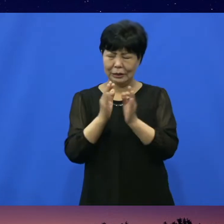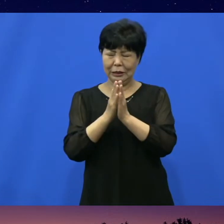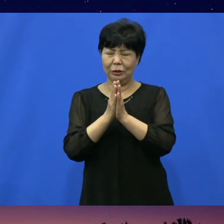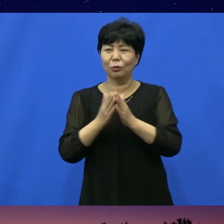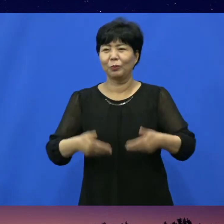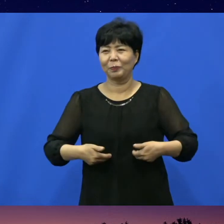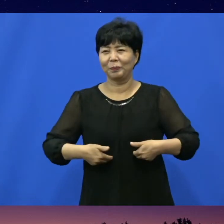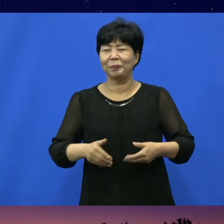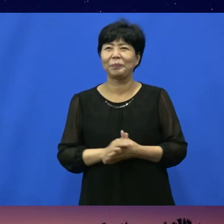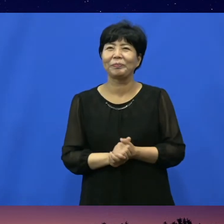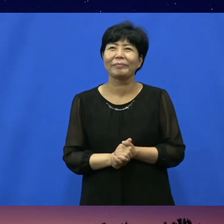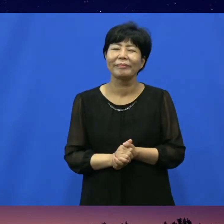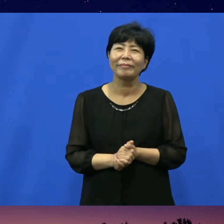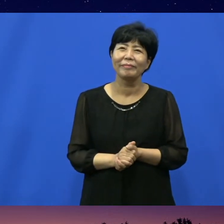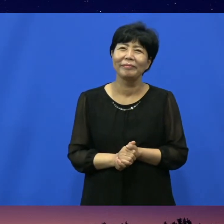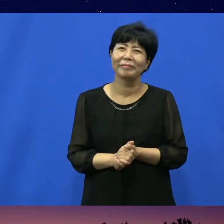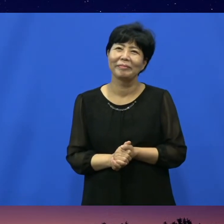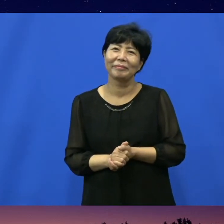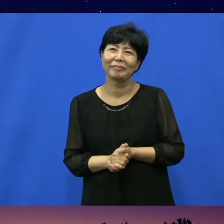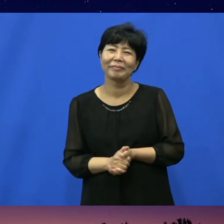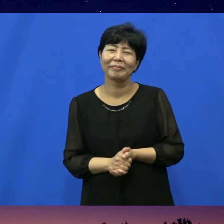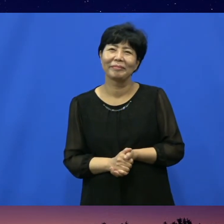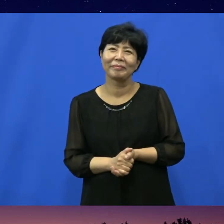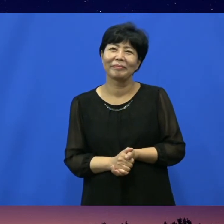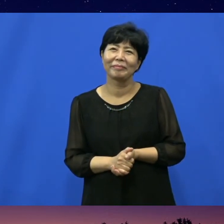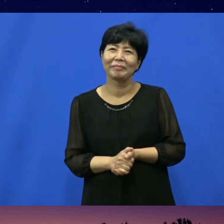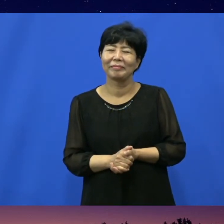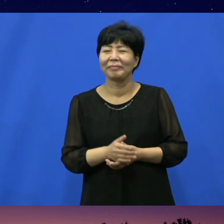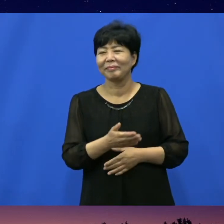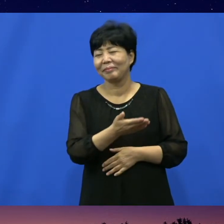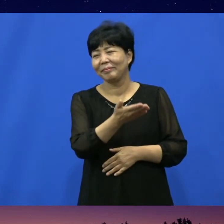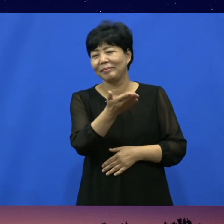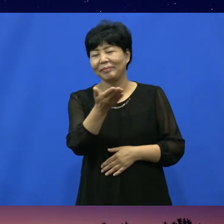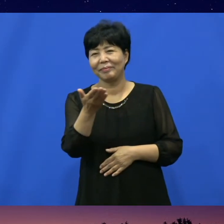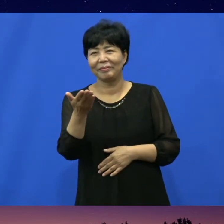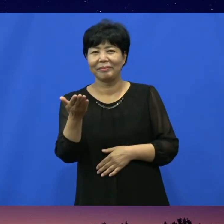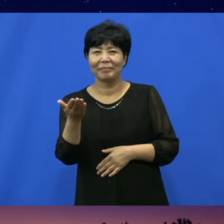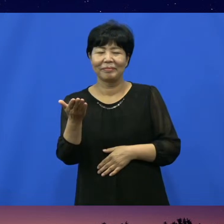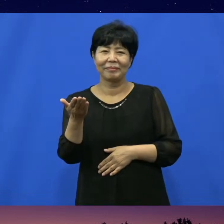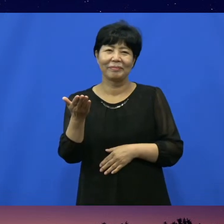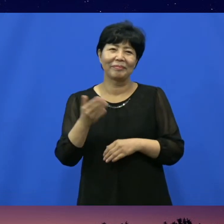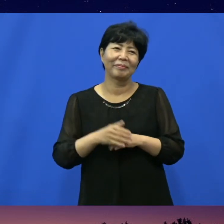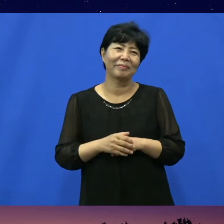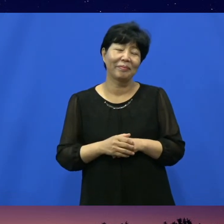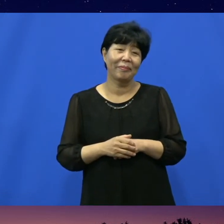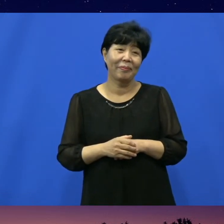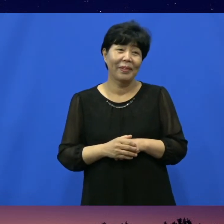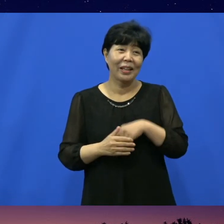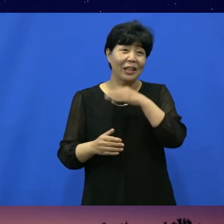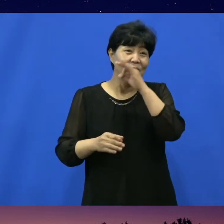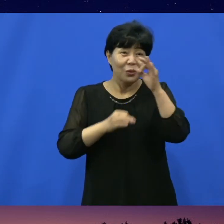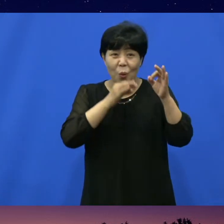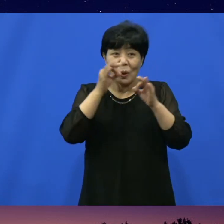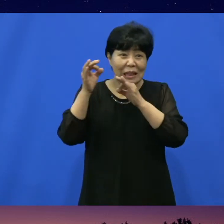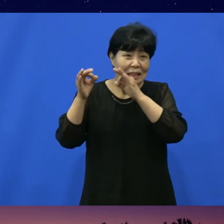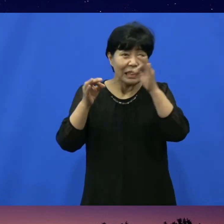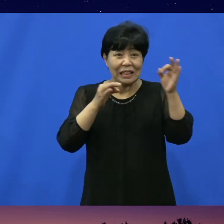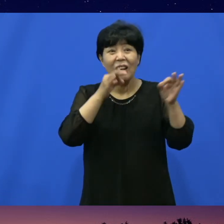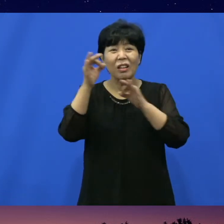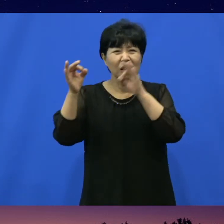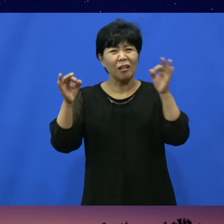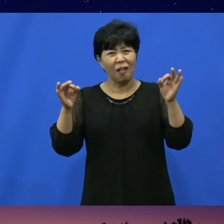영향을 받아가지고 자기 돈 한마디 못하고 하는 거예요. 그래서 여러분들이 어찌됐든 소리를 내서